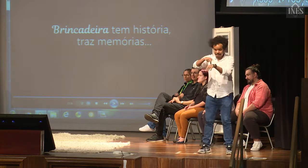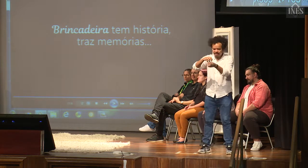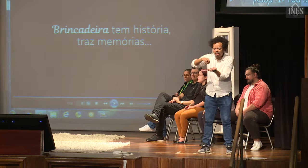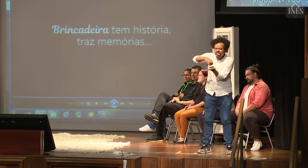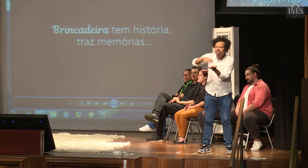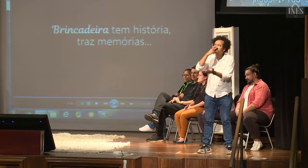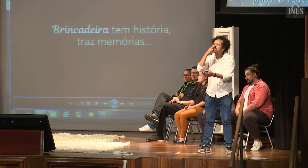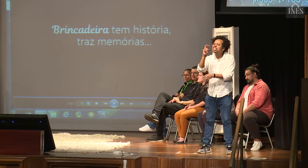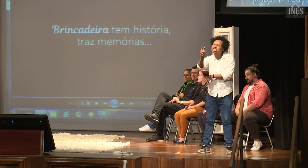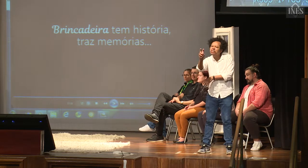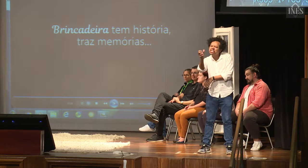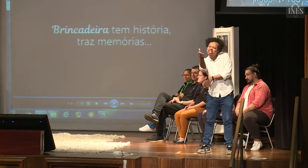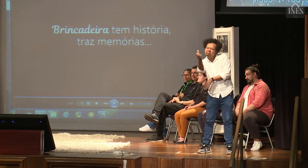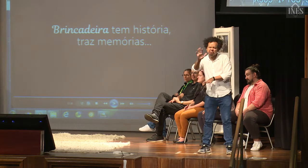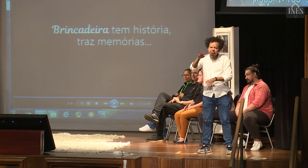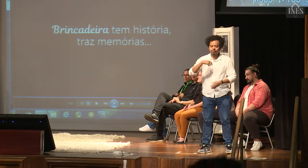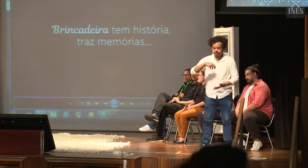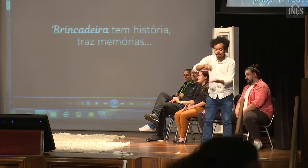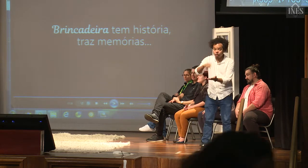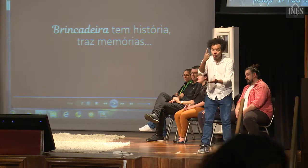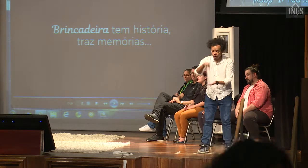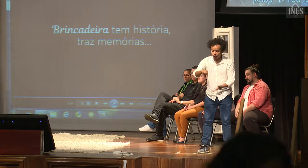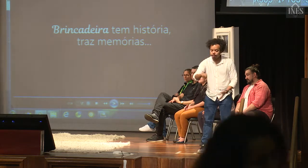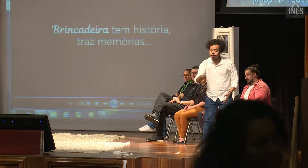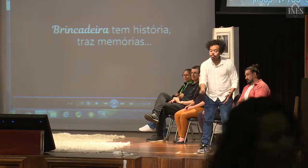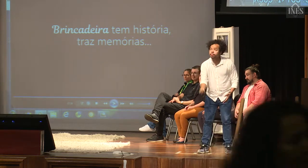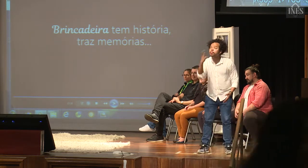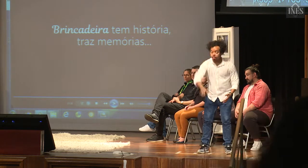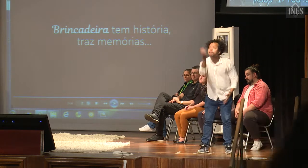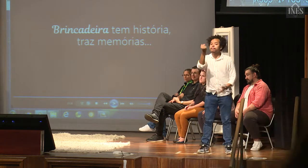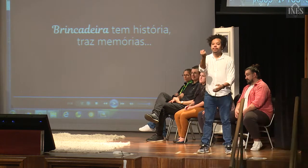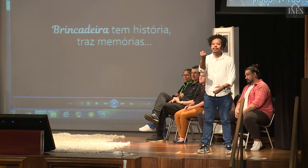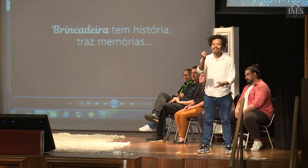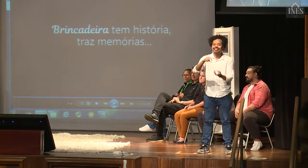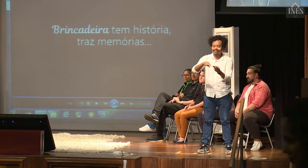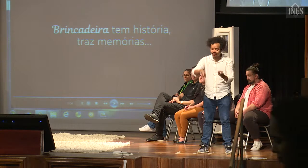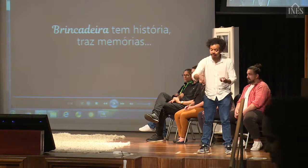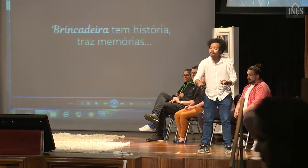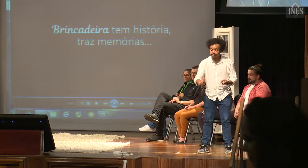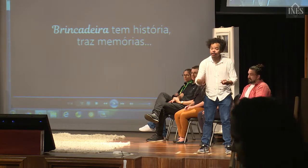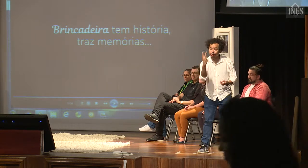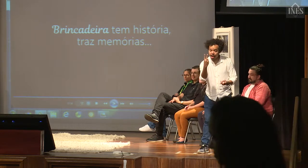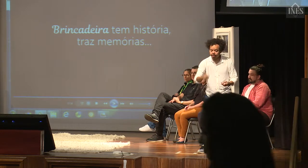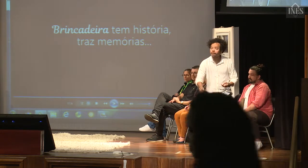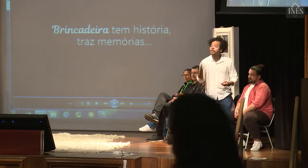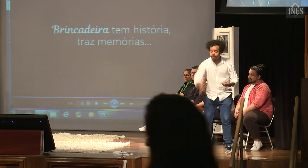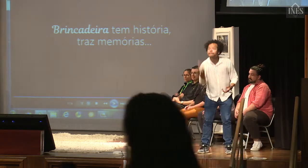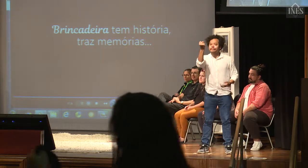né? De pular de um pé só. Aí jogava das Três Marias, a brincadeira das Três Marias. Jogava